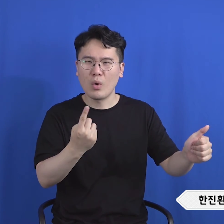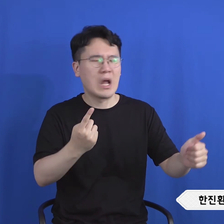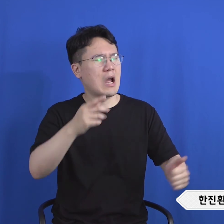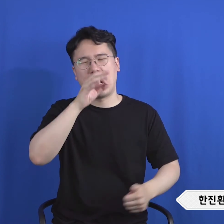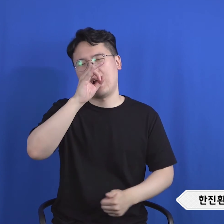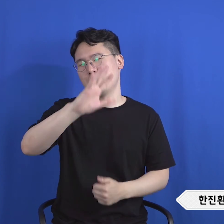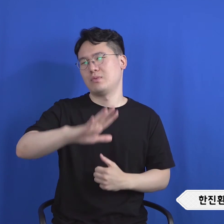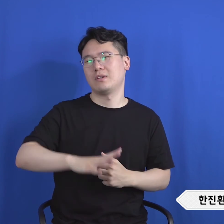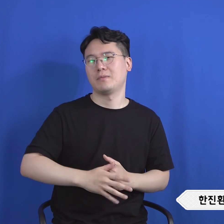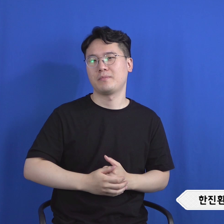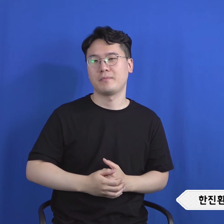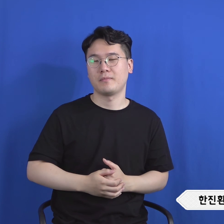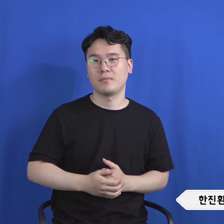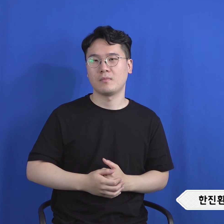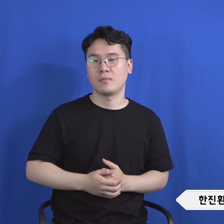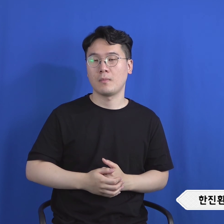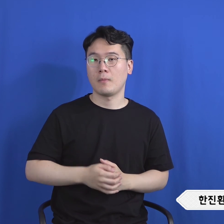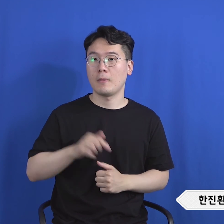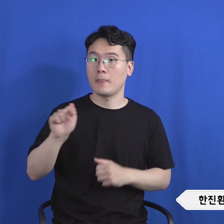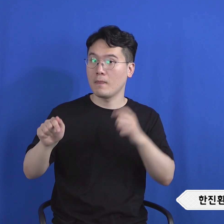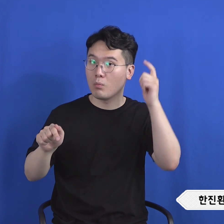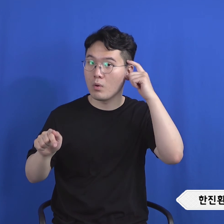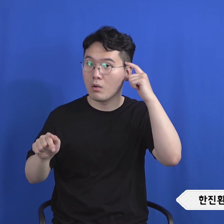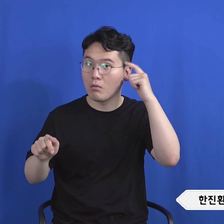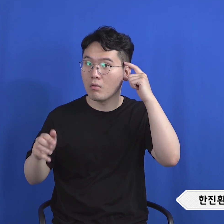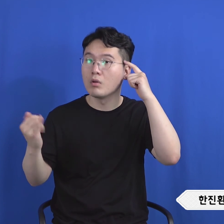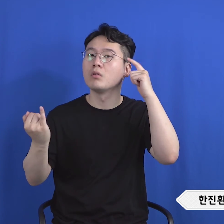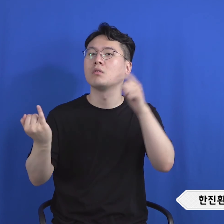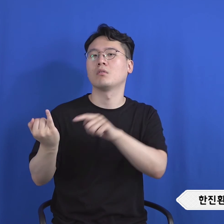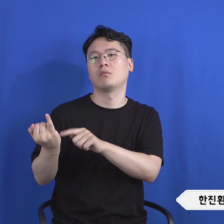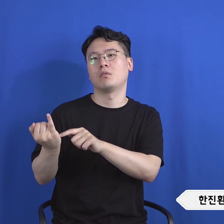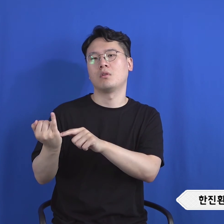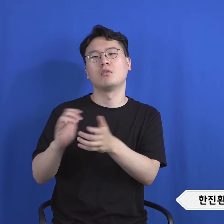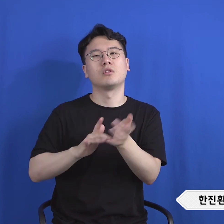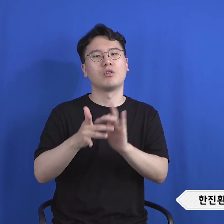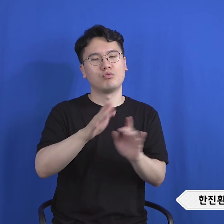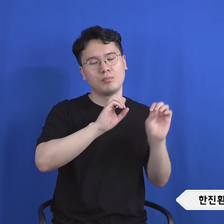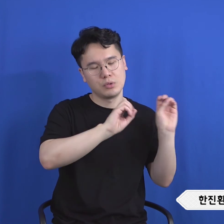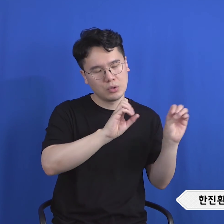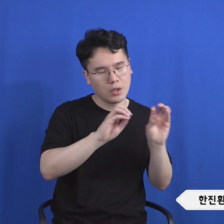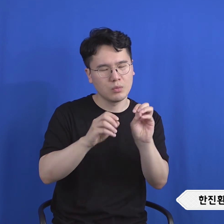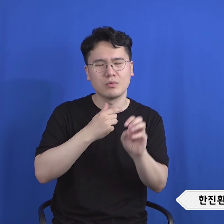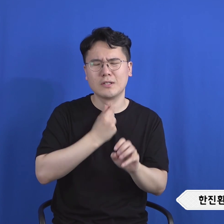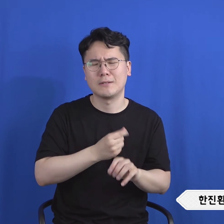오직 예수님 자랑하고 싶어서, 예수님 전하고 싶어서 아니겠습니까?